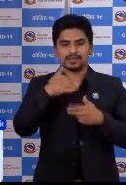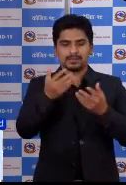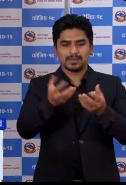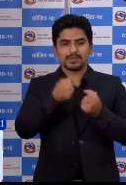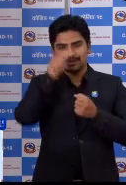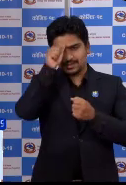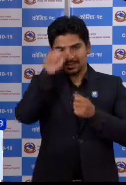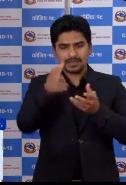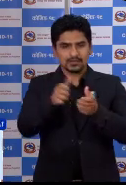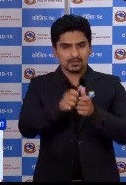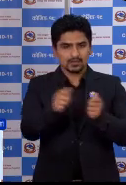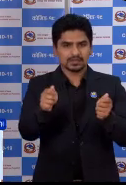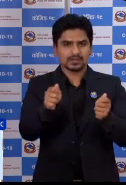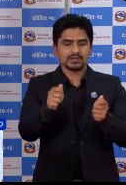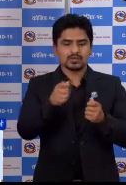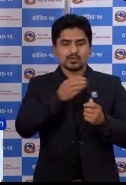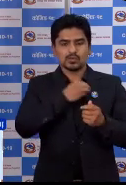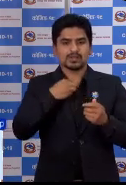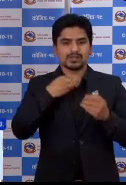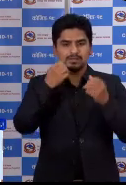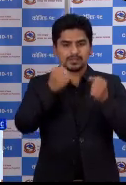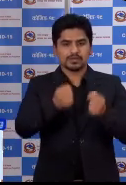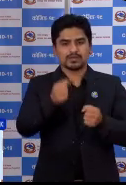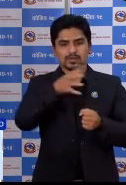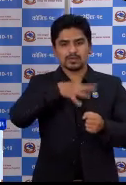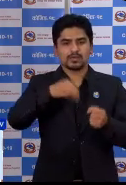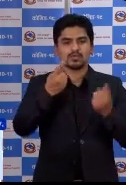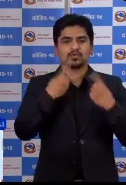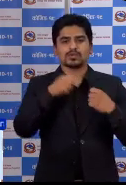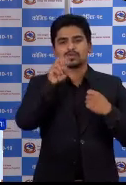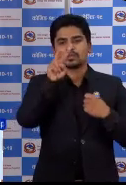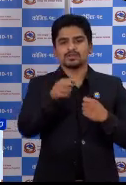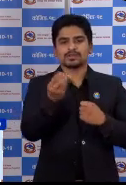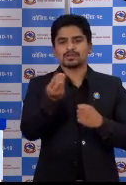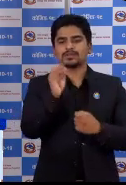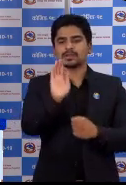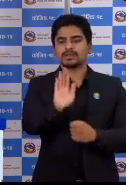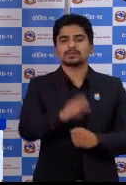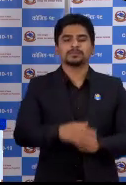जानकारी अनुसार उपचारमा रहेका सबैको स्वास्थ्य स्थिति सामान्य नै रहेको छ।